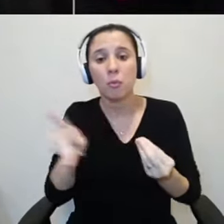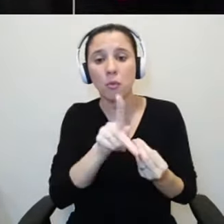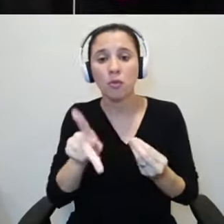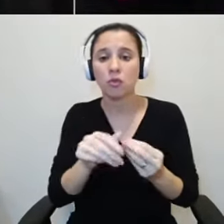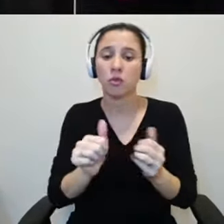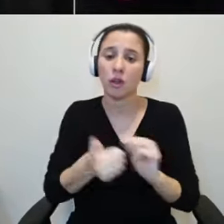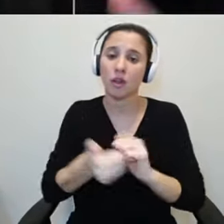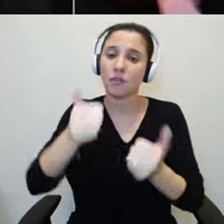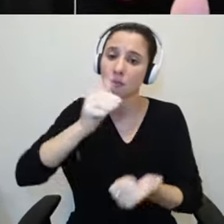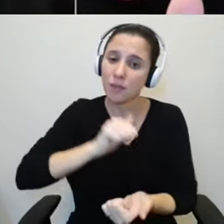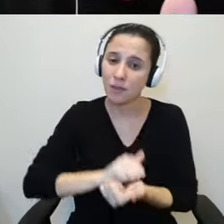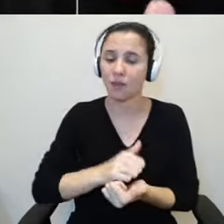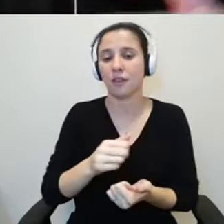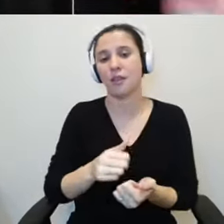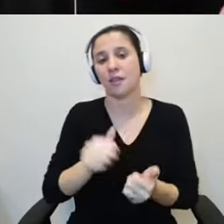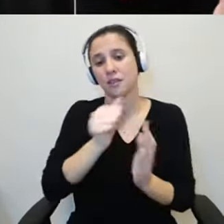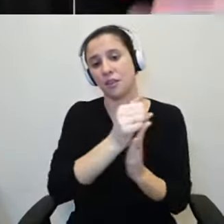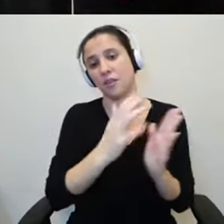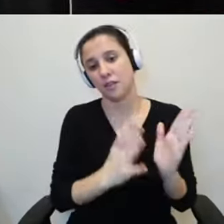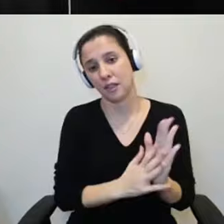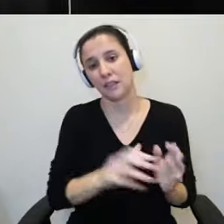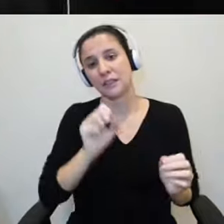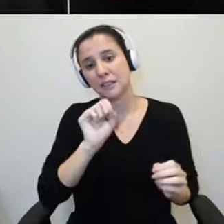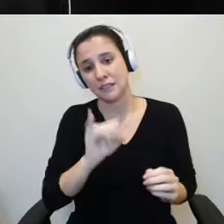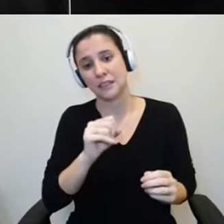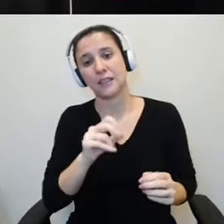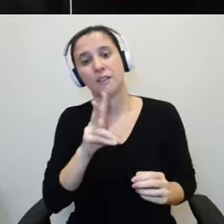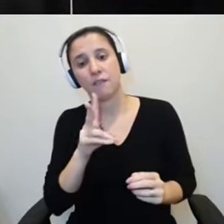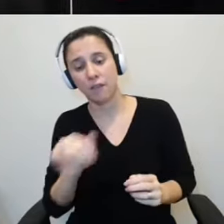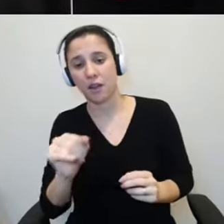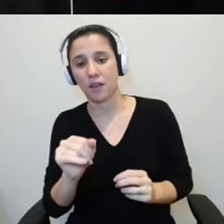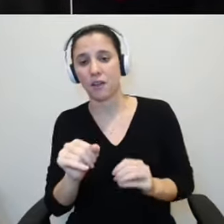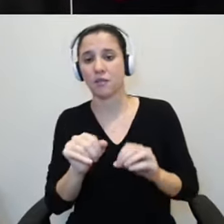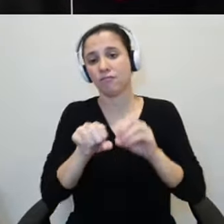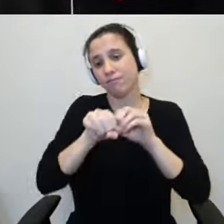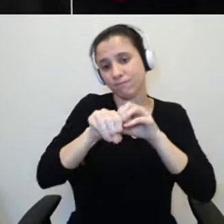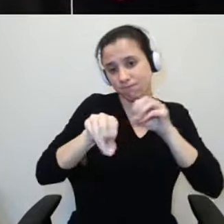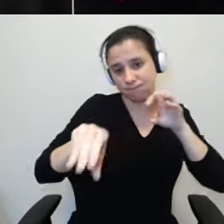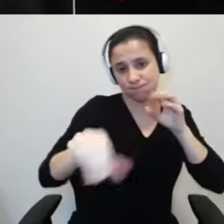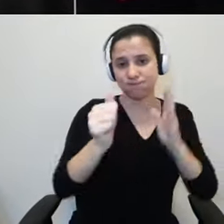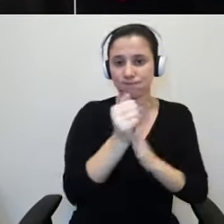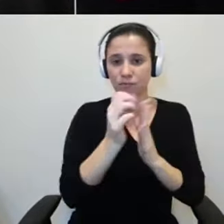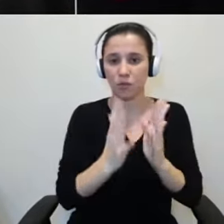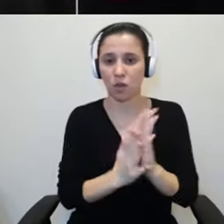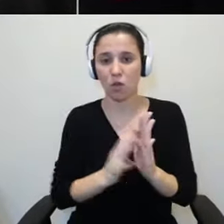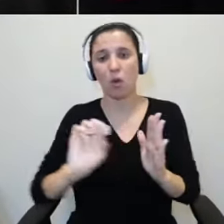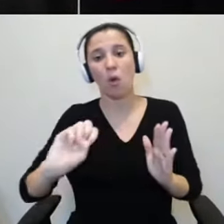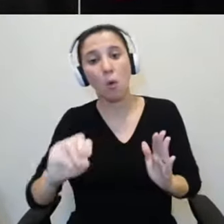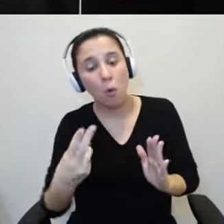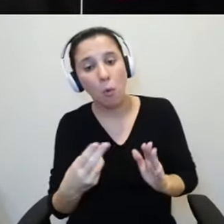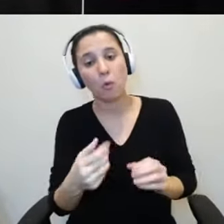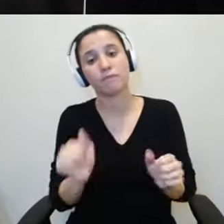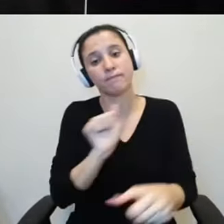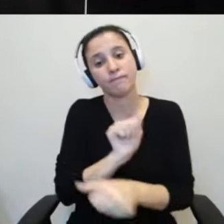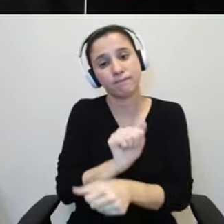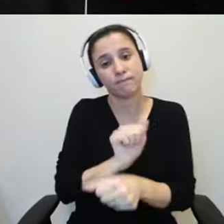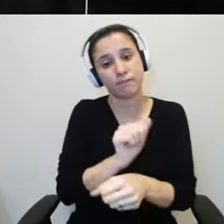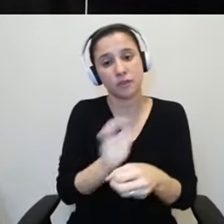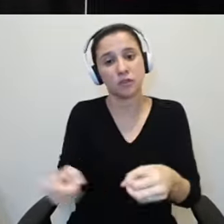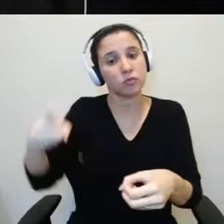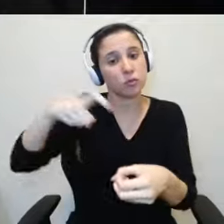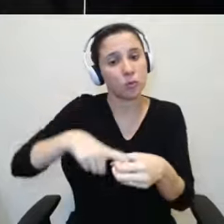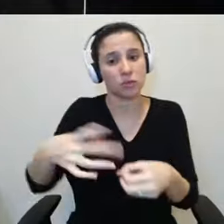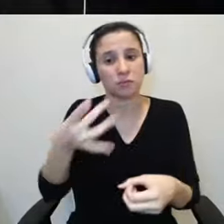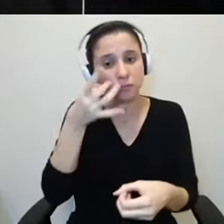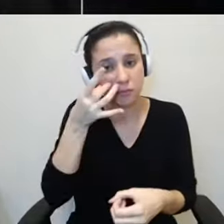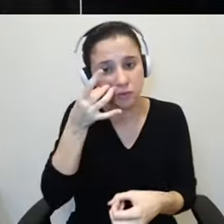de serem executados em remoto, serão. Caso não, a gente teria justamente que aguardar esse retorno presencial para fazê-las de uma forma